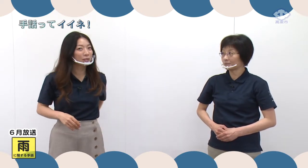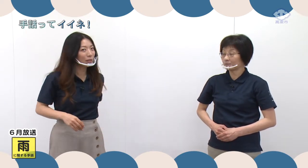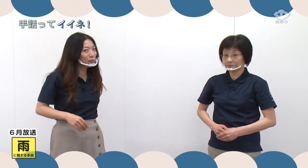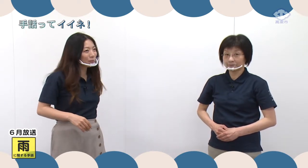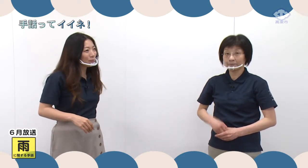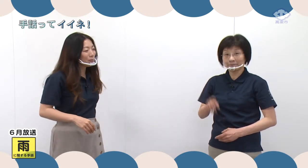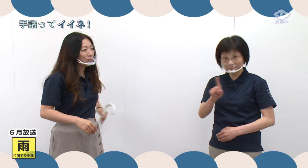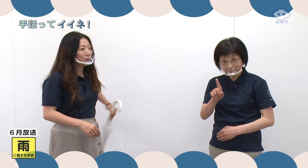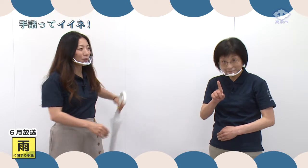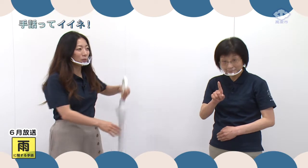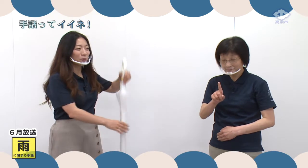が、こちら、